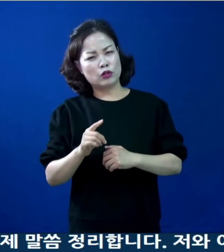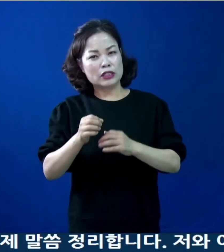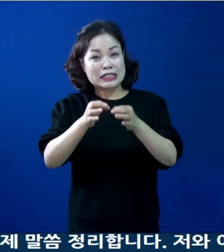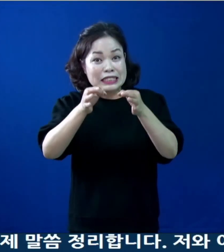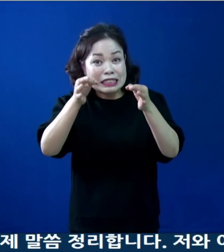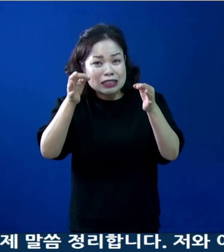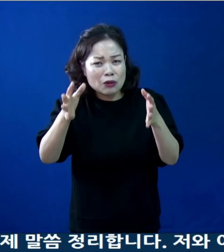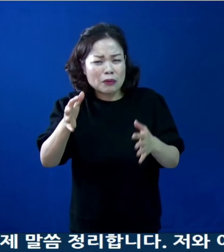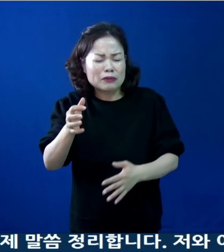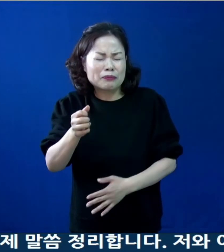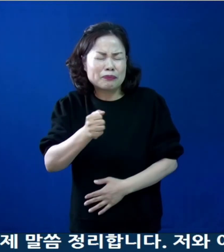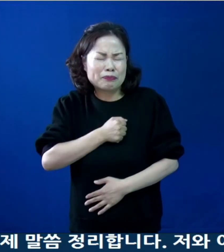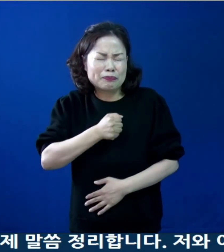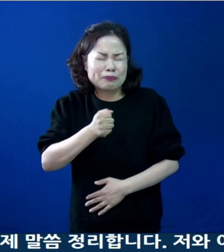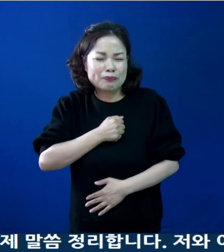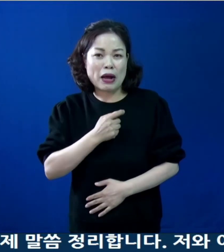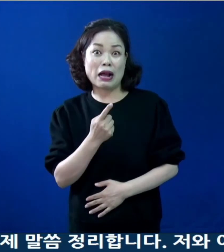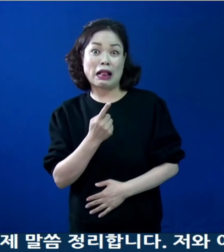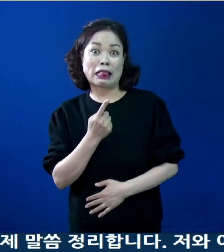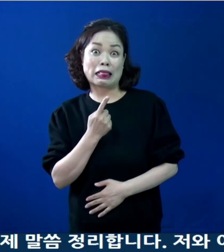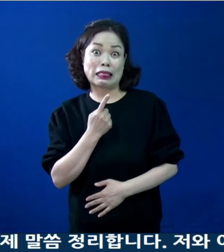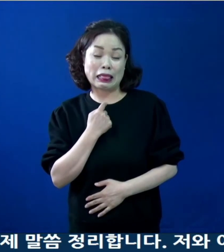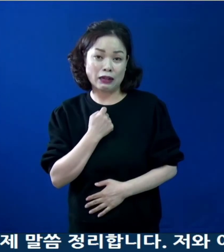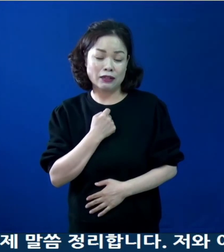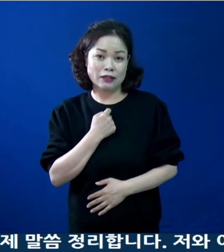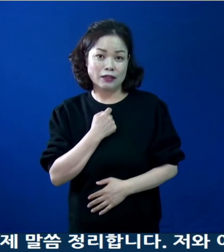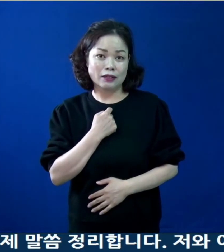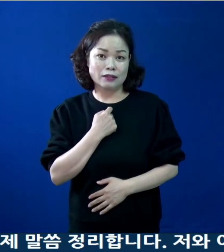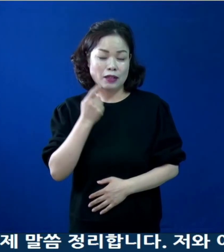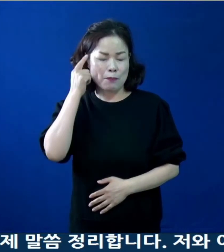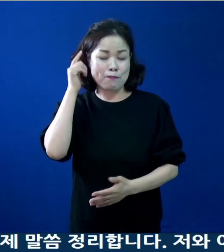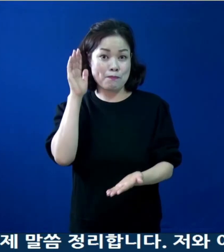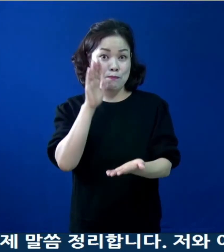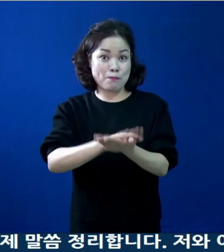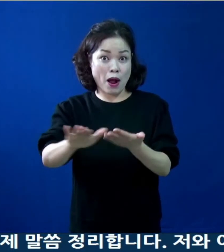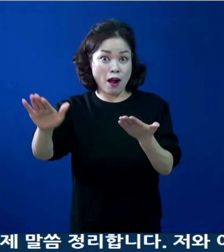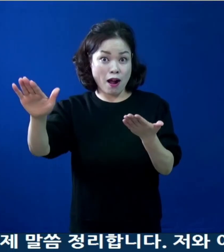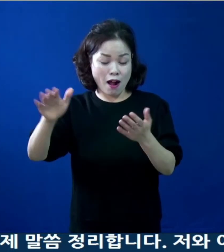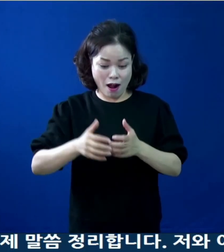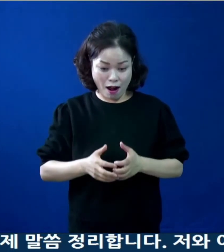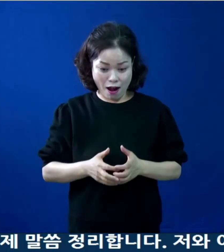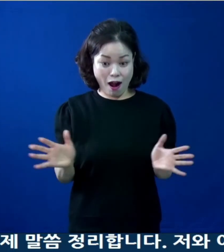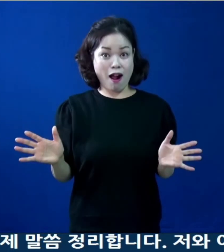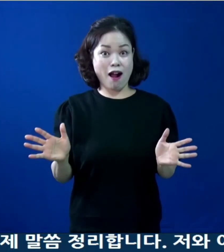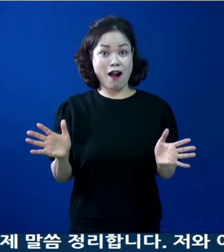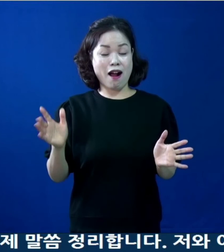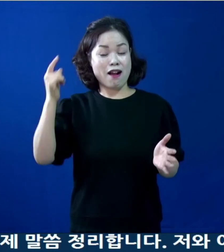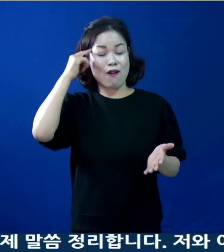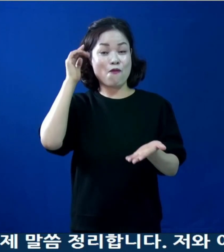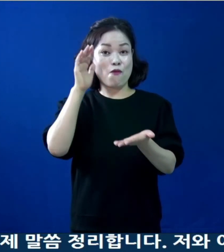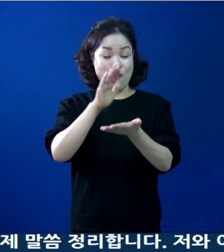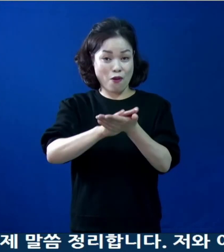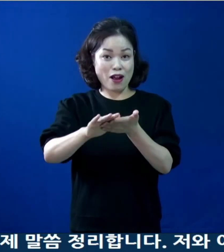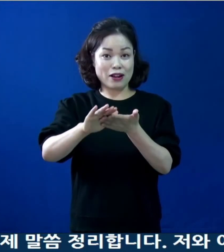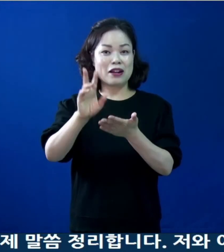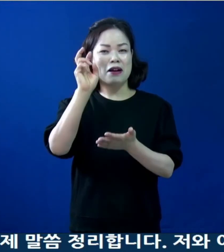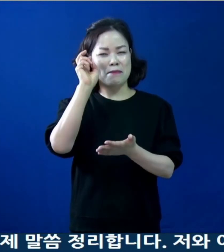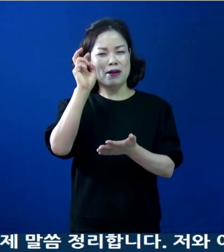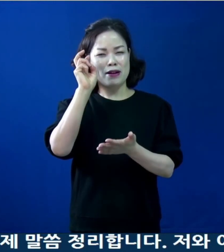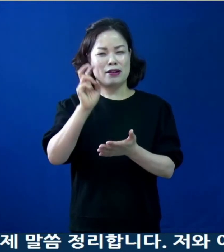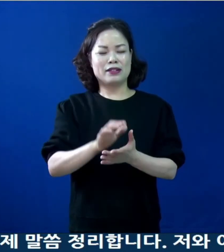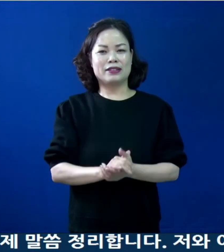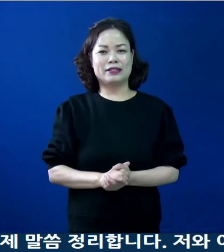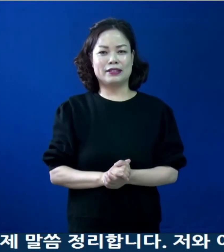그동안 답답했던 가슴이 뻥 뚫리는 역사가 일어날 수 있으리라고